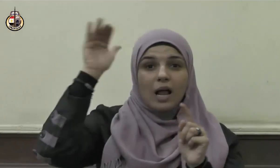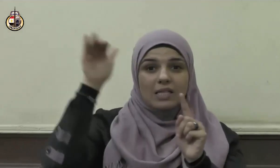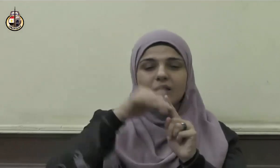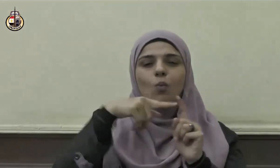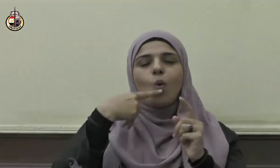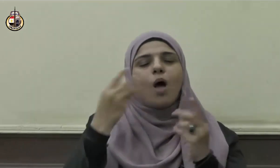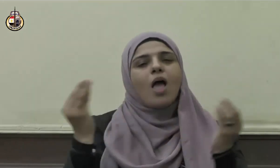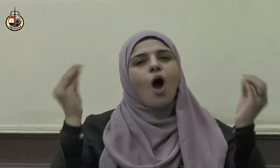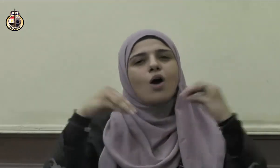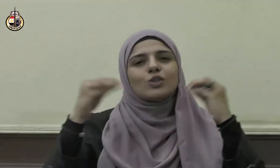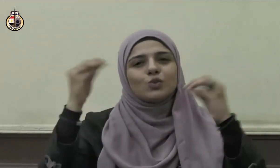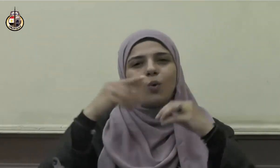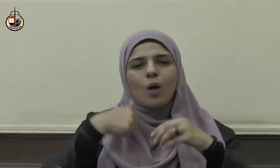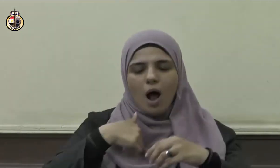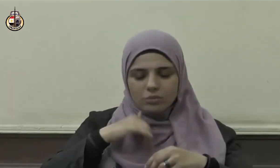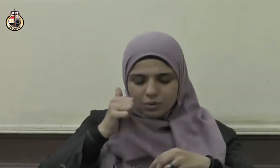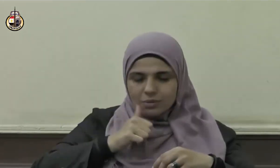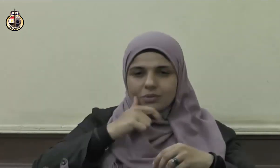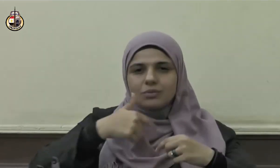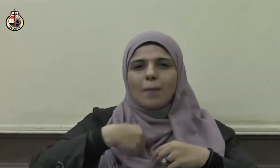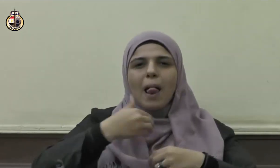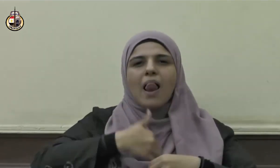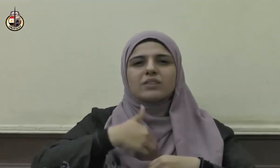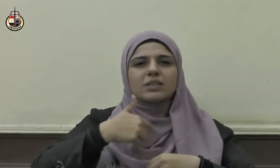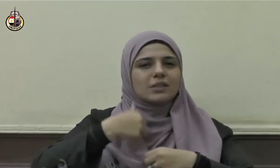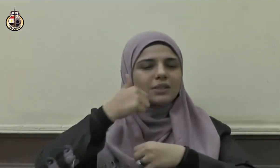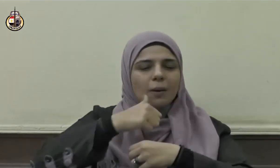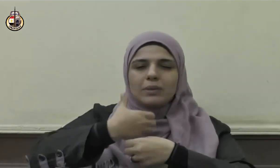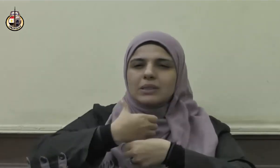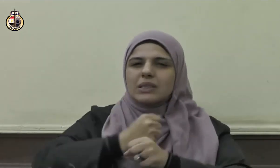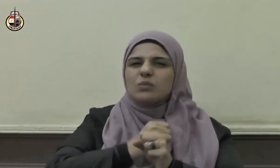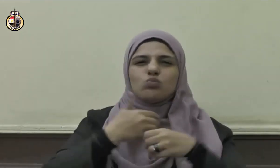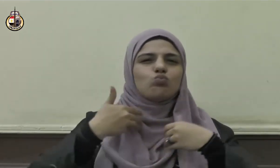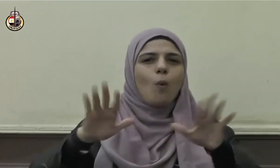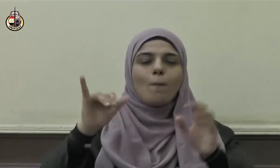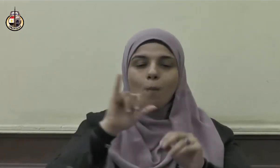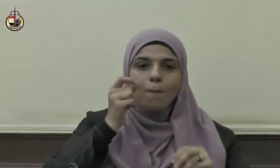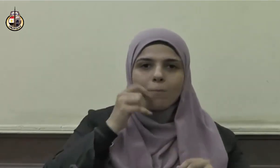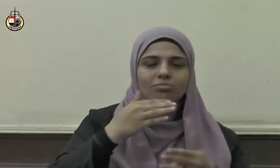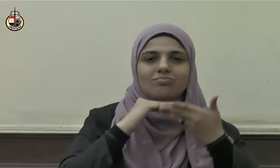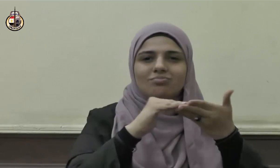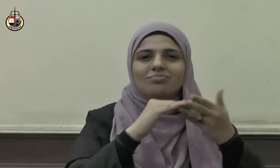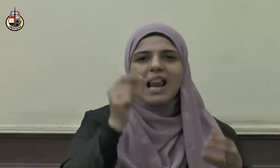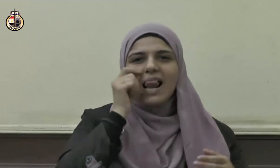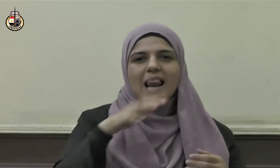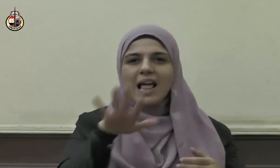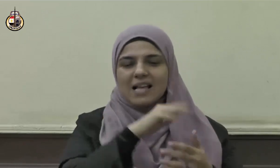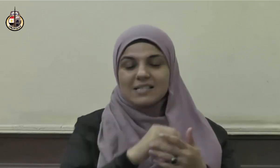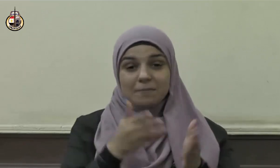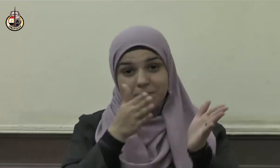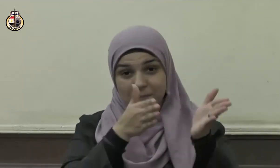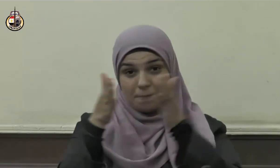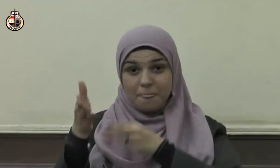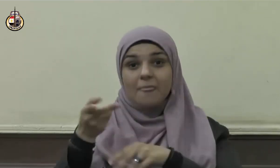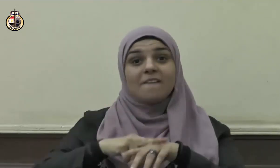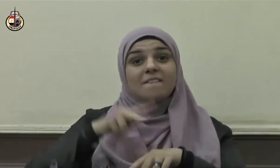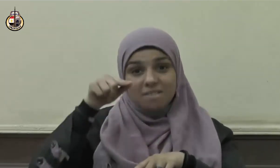على أنفسهم ولو كان بهم خصاصة. وفي موقف رائع يجمع